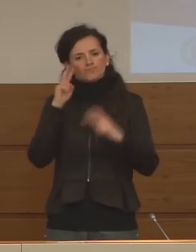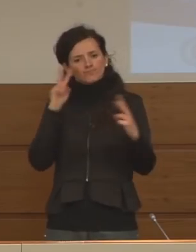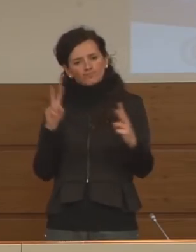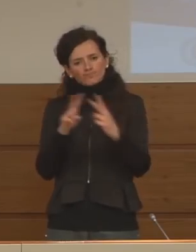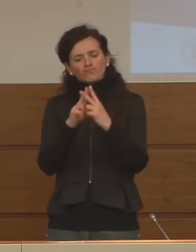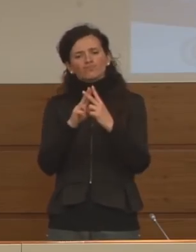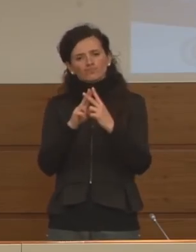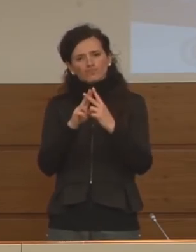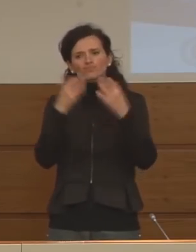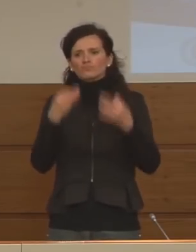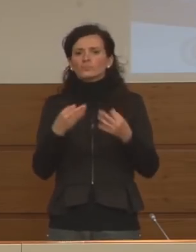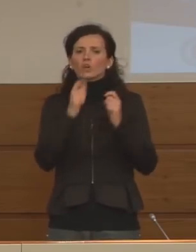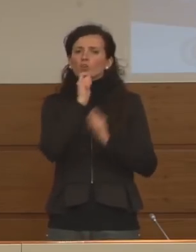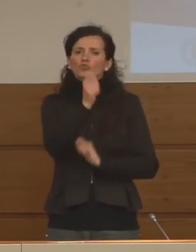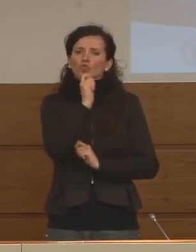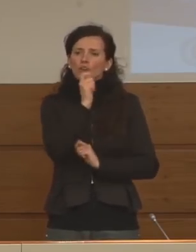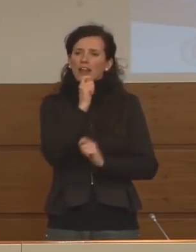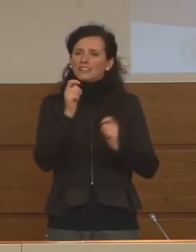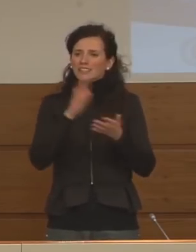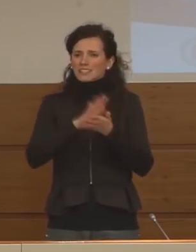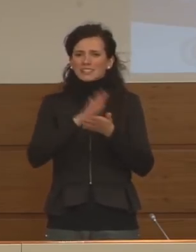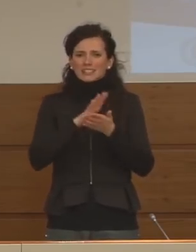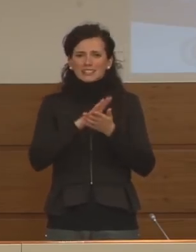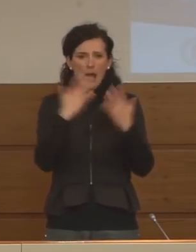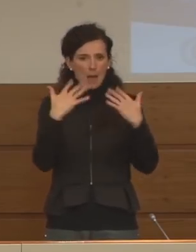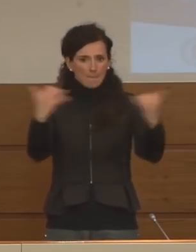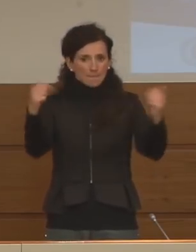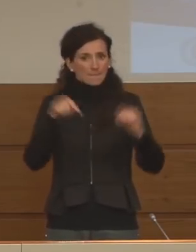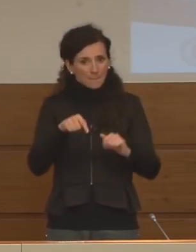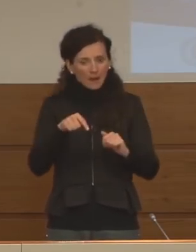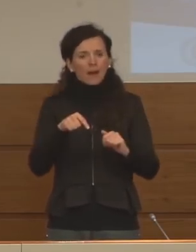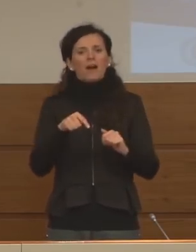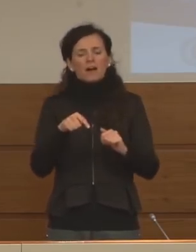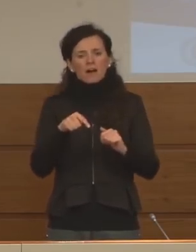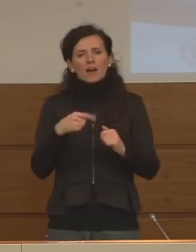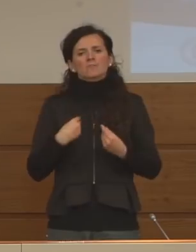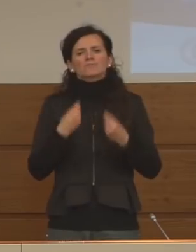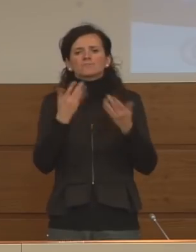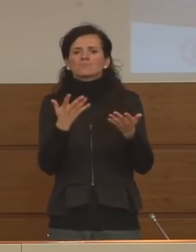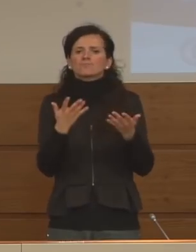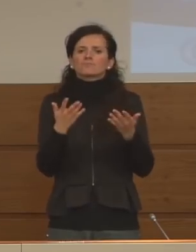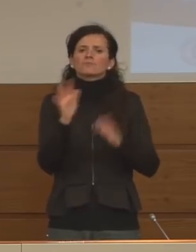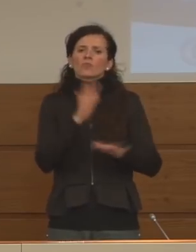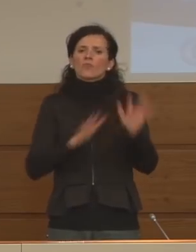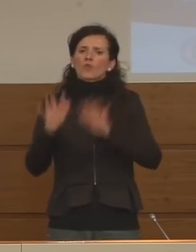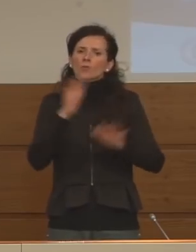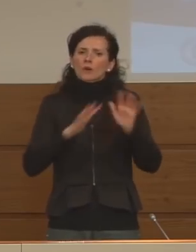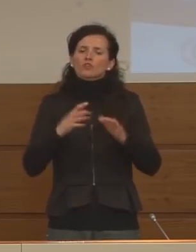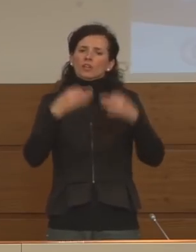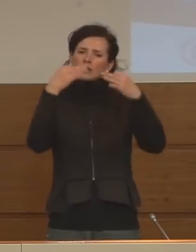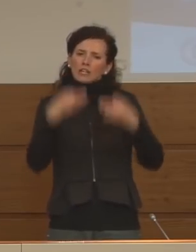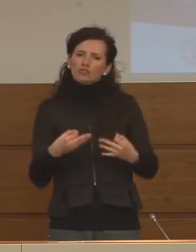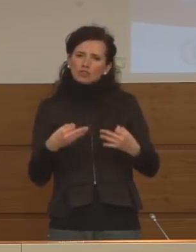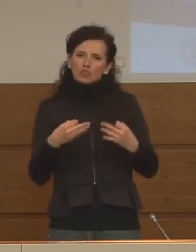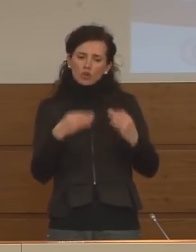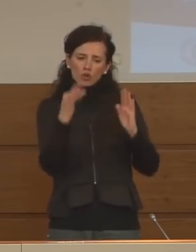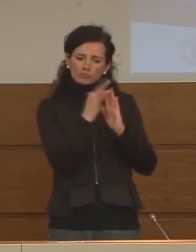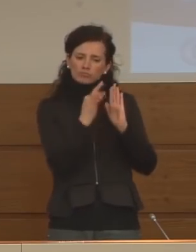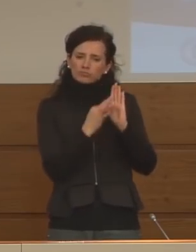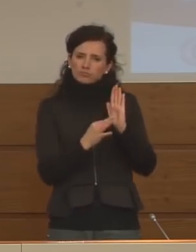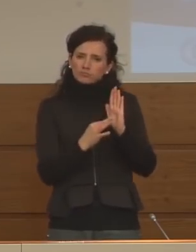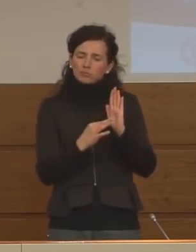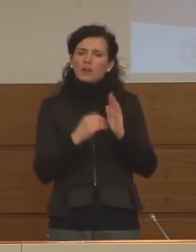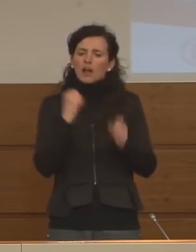la stampa e non solo per illustrare le decisioni adottate e il lavoro svolto